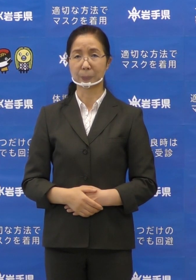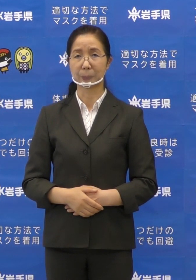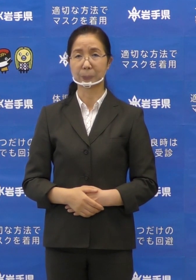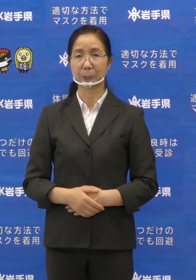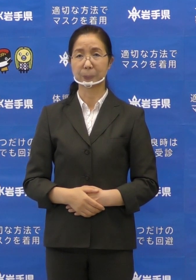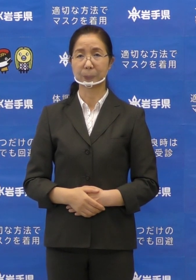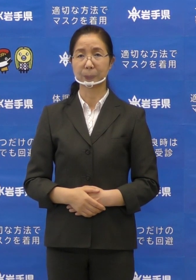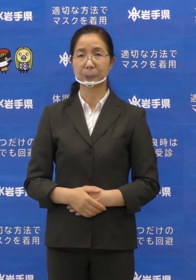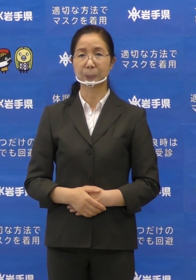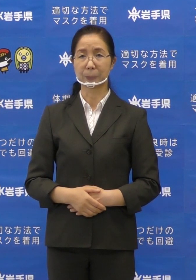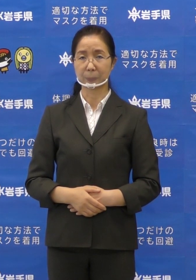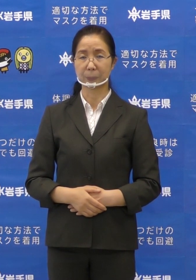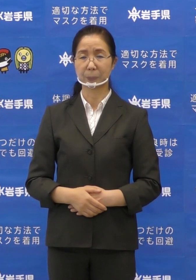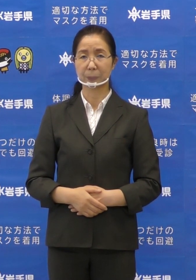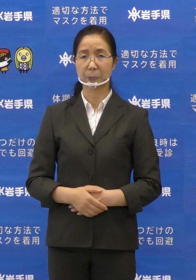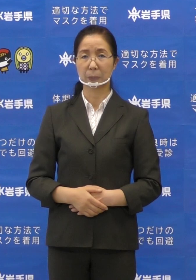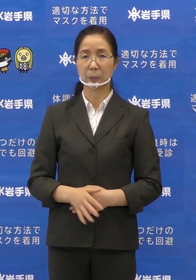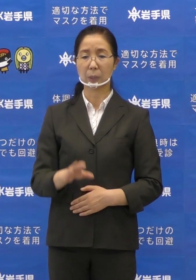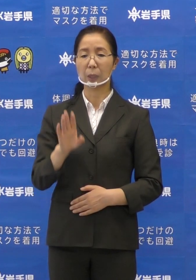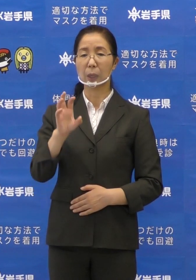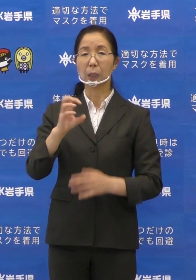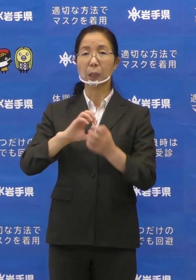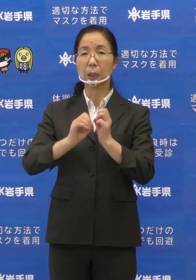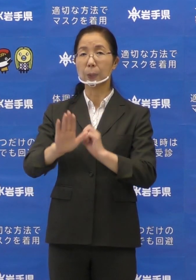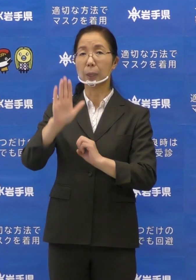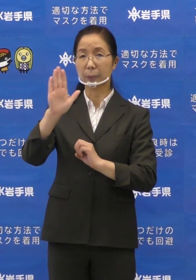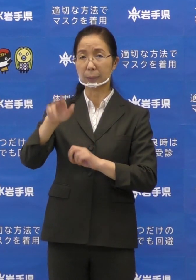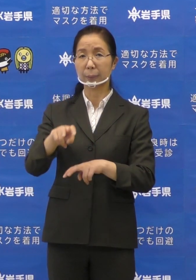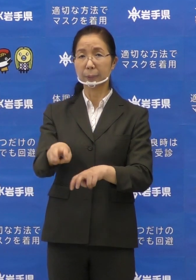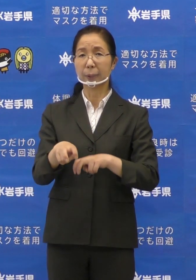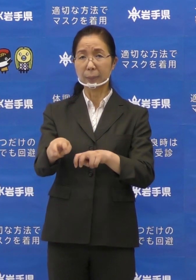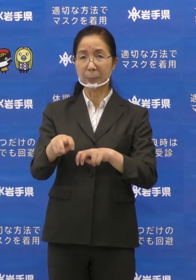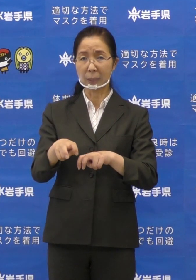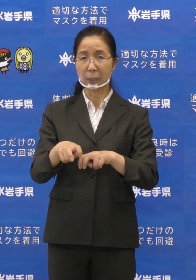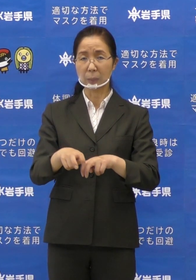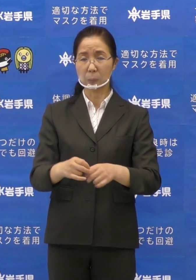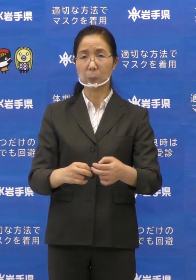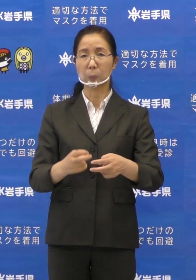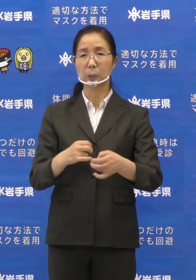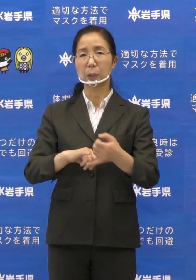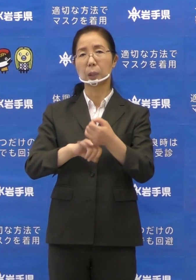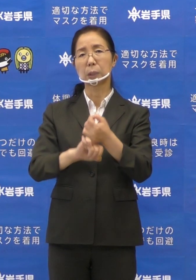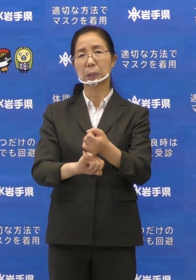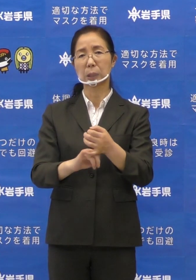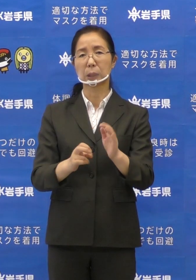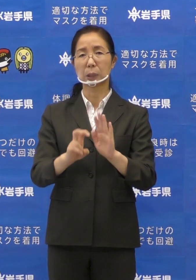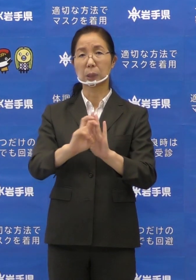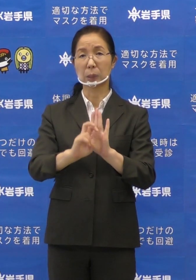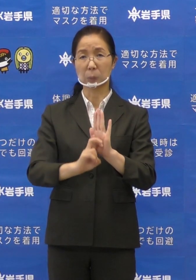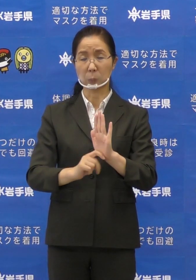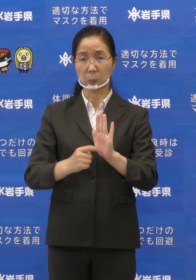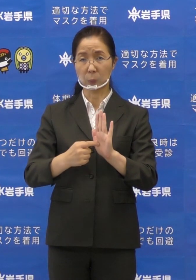この岩手競馬の規則では、